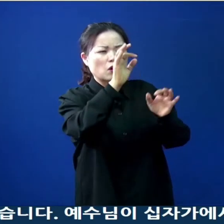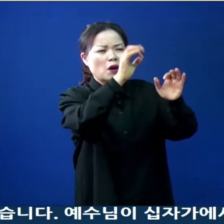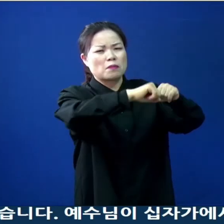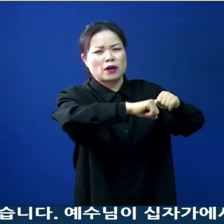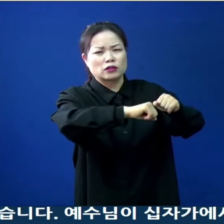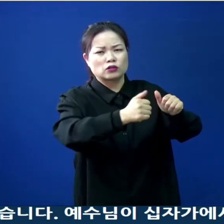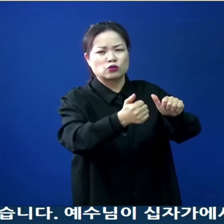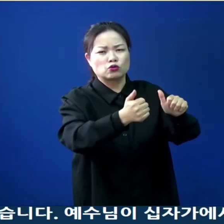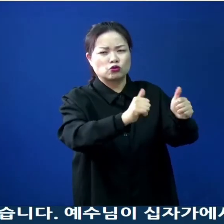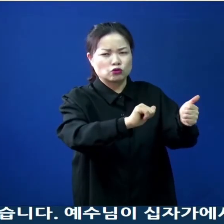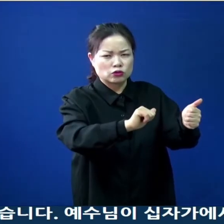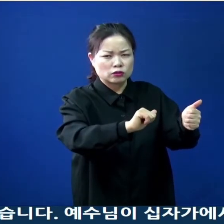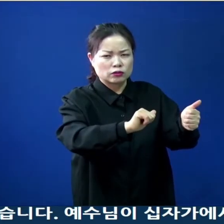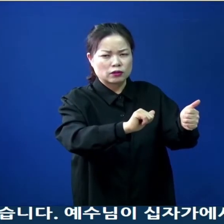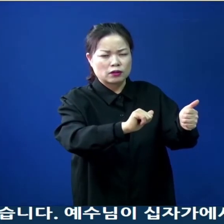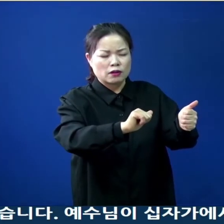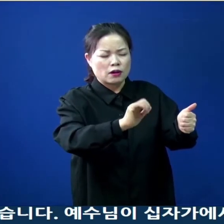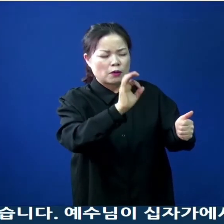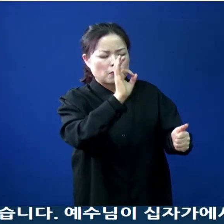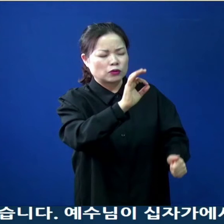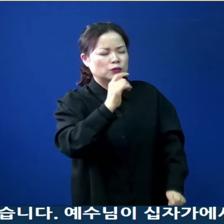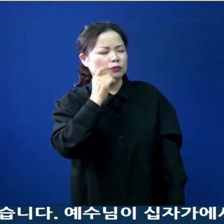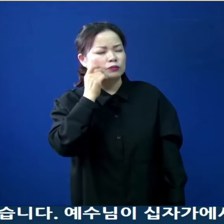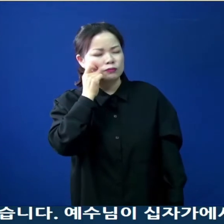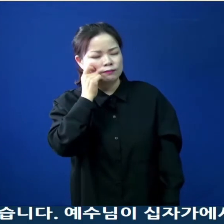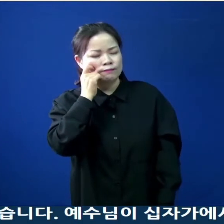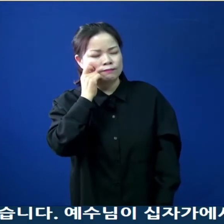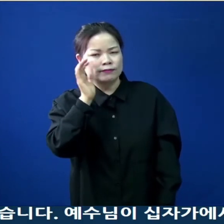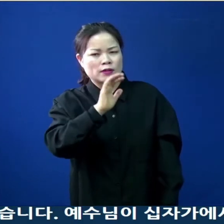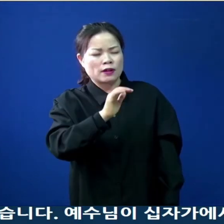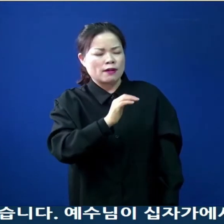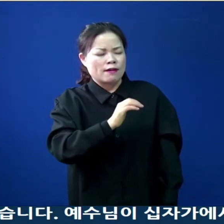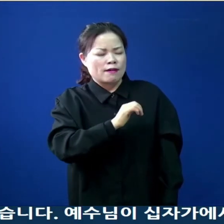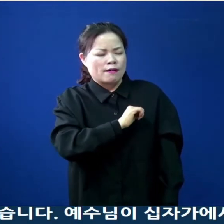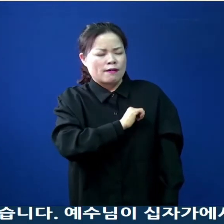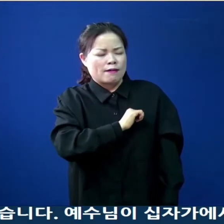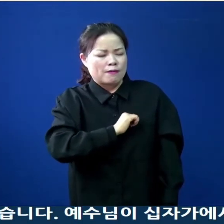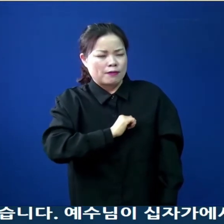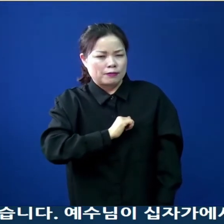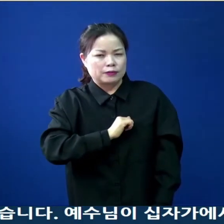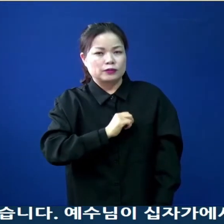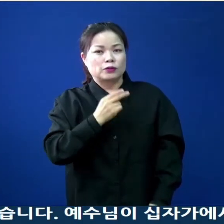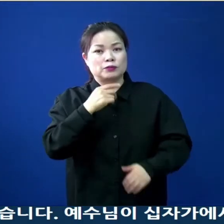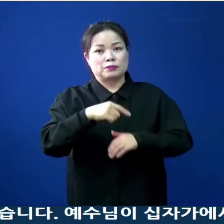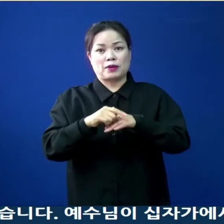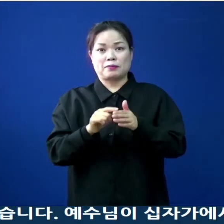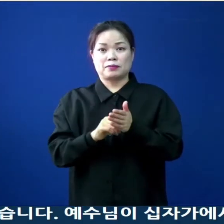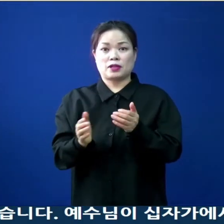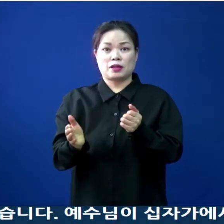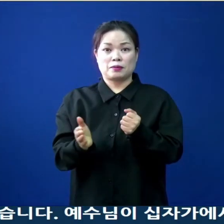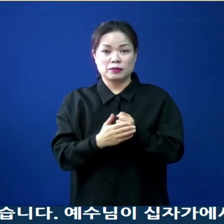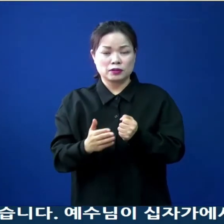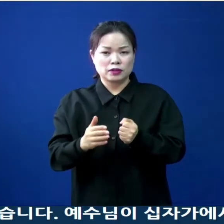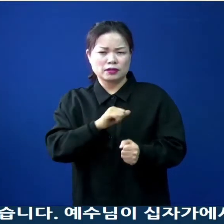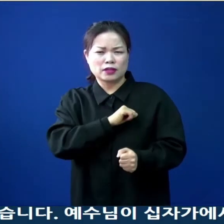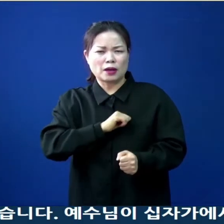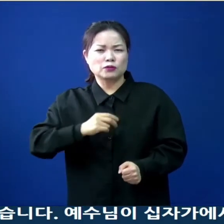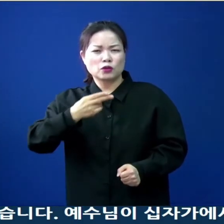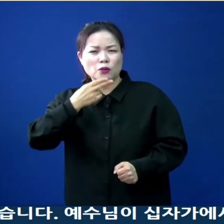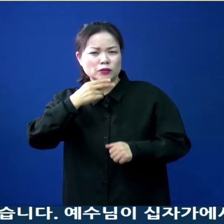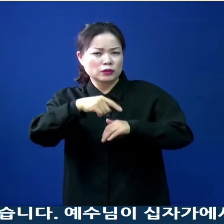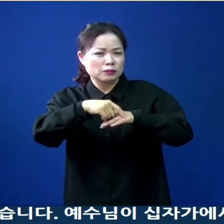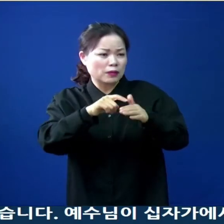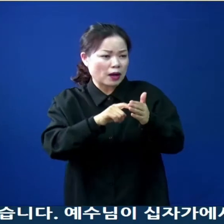가운데 죽는 것을 참아 볼 수 없었기 때문입니다. 참을 수 없는 마음 때문이었습니다. 그 하나님의 참을 수 없는